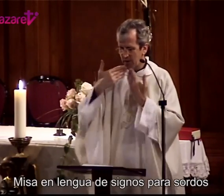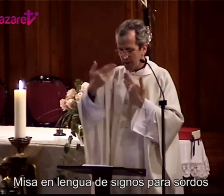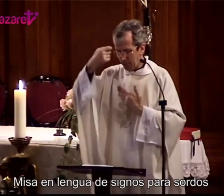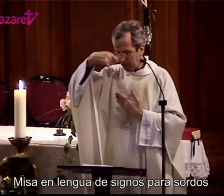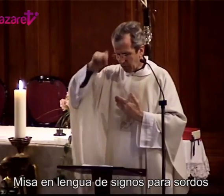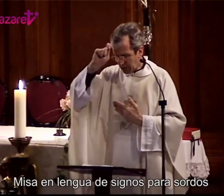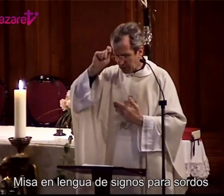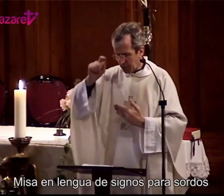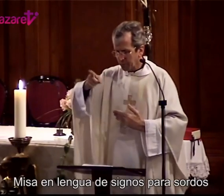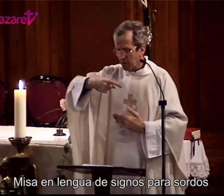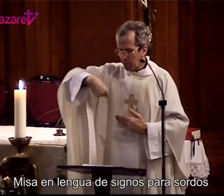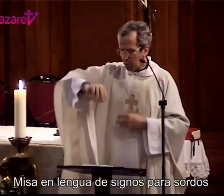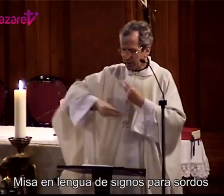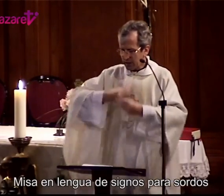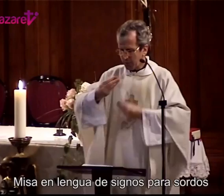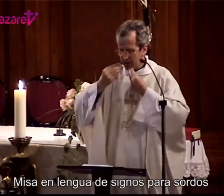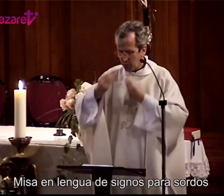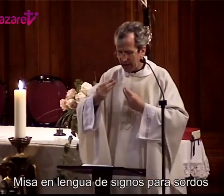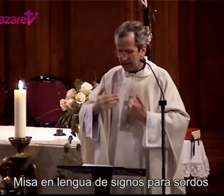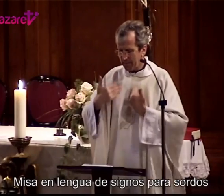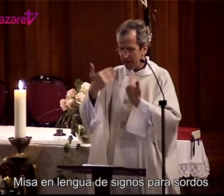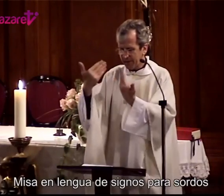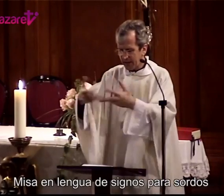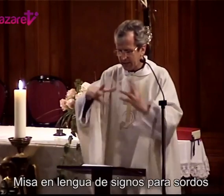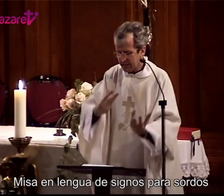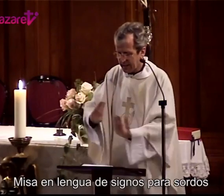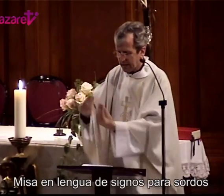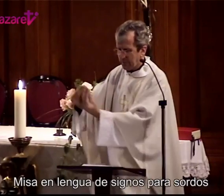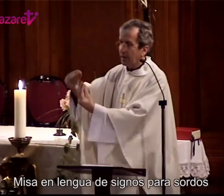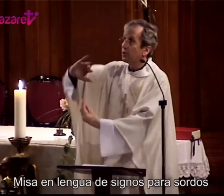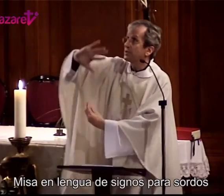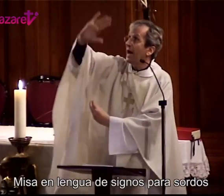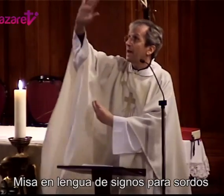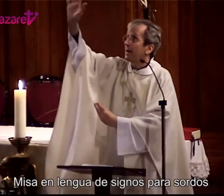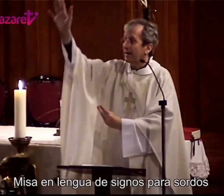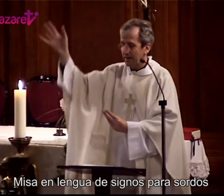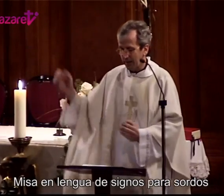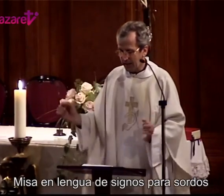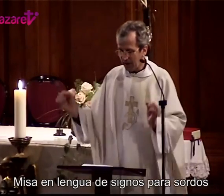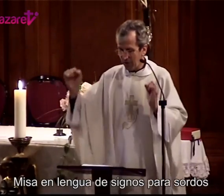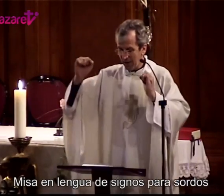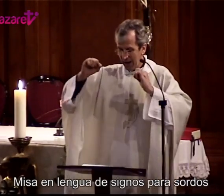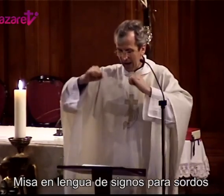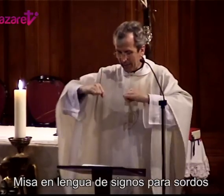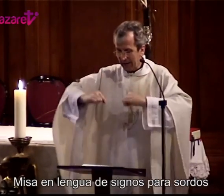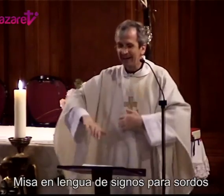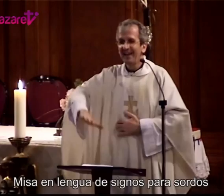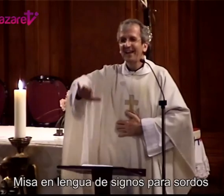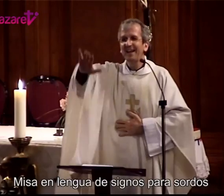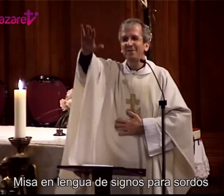por el bautismo, por vuestras obras buenas merezcáis ser admitidos a la patria del cielo. Amén. Y la bendición